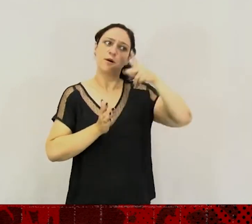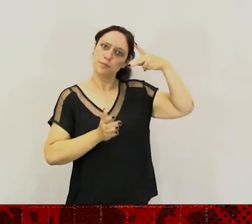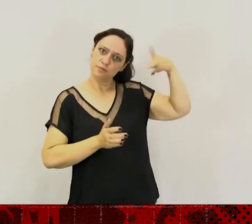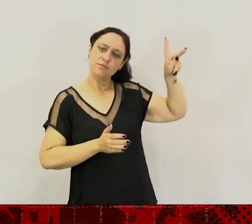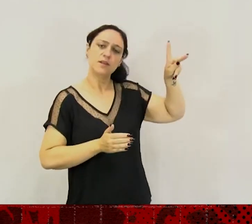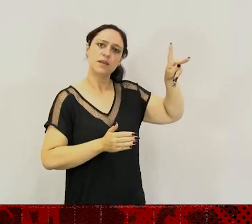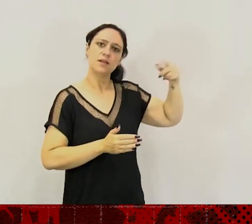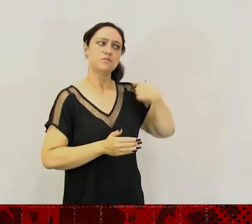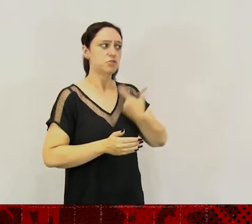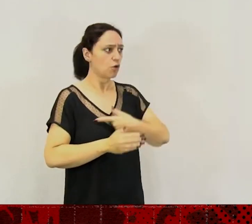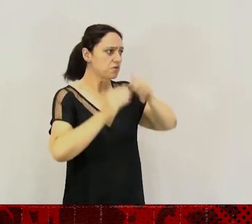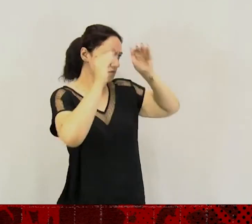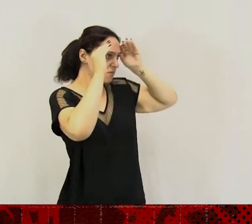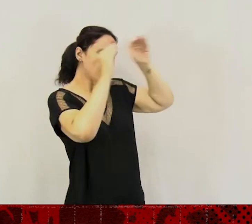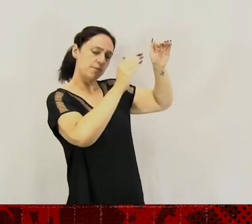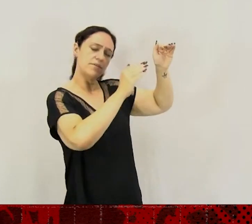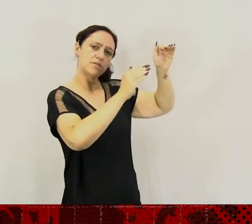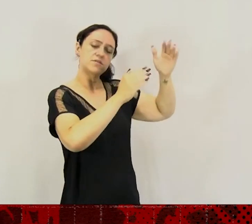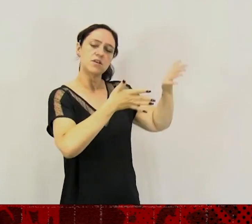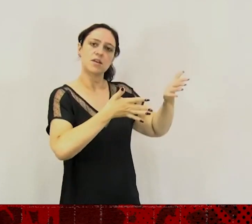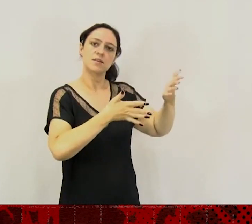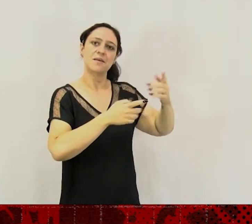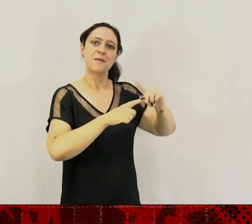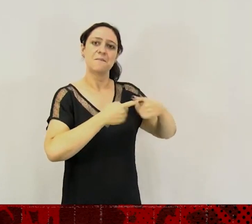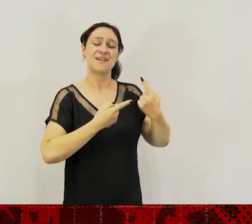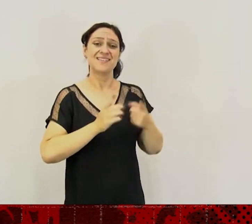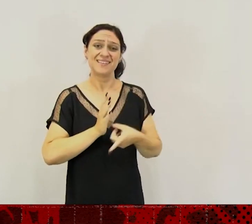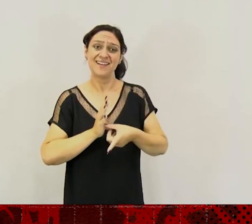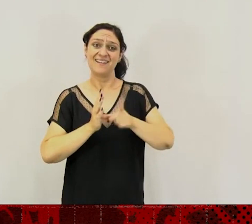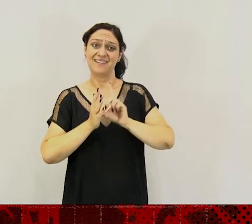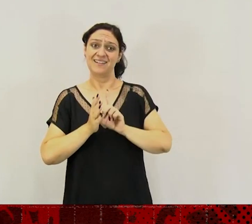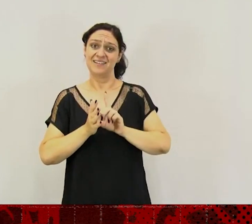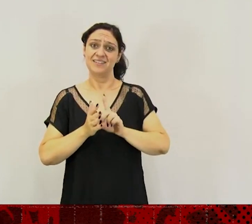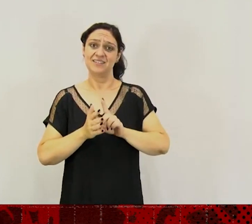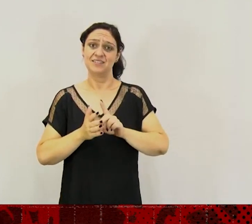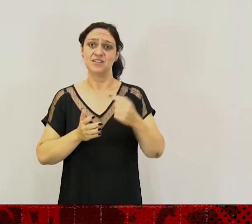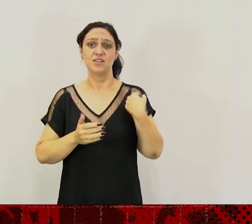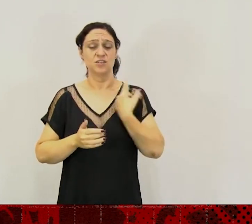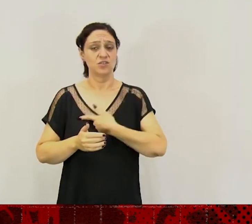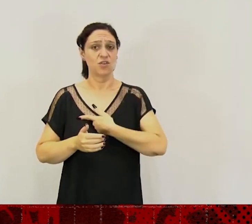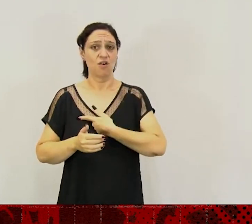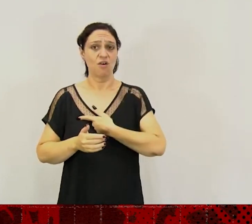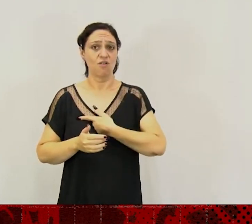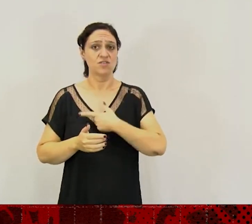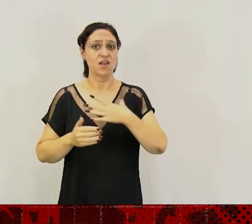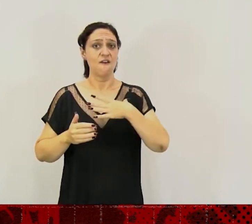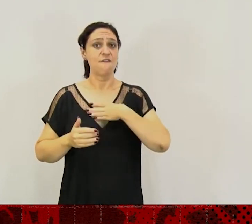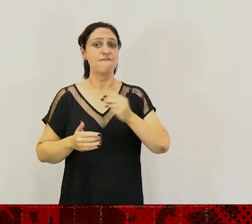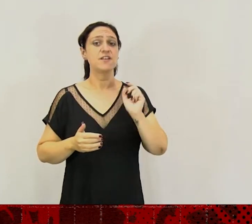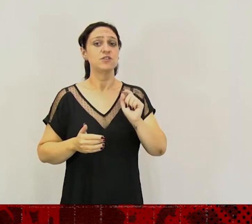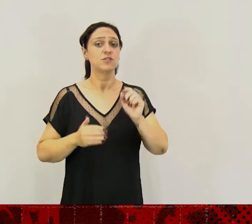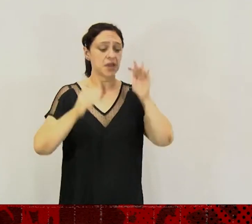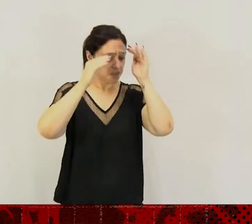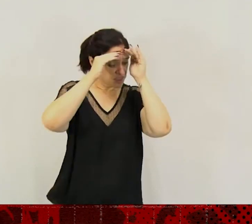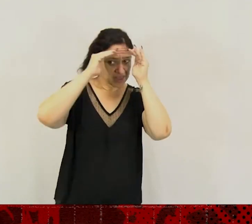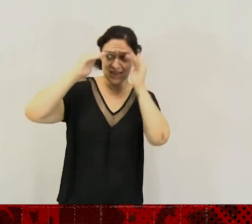quer que nós sejamos filhos de Deus, mas antes de ser filhos de Deus, nós éramos filhos